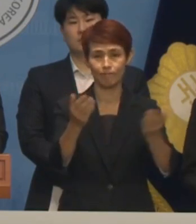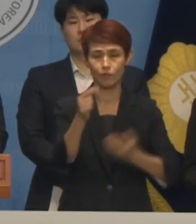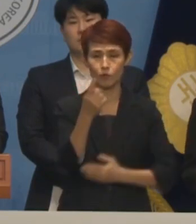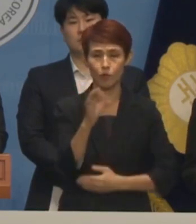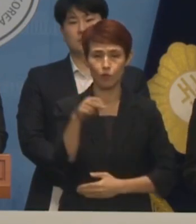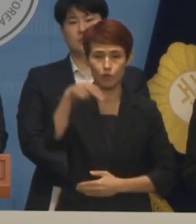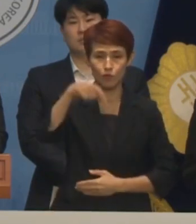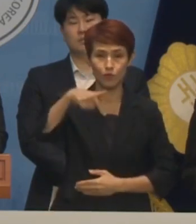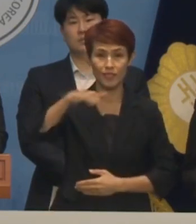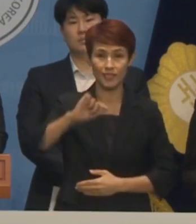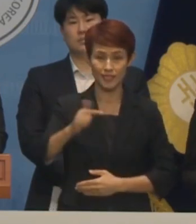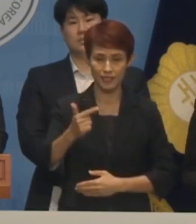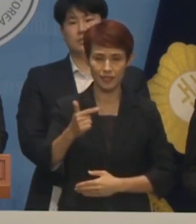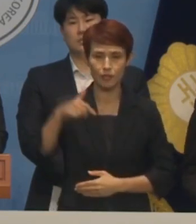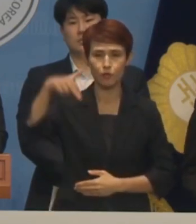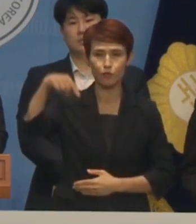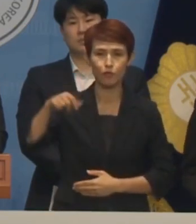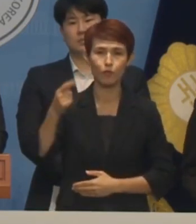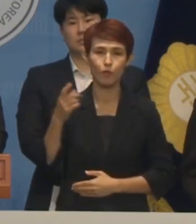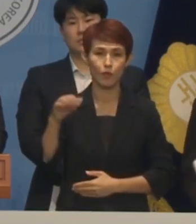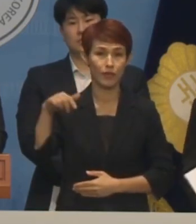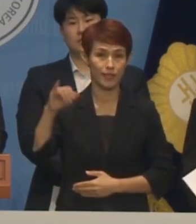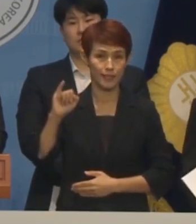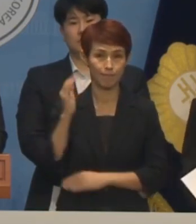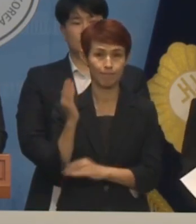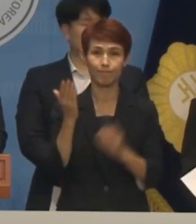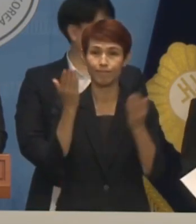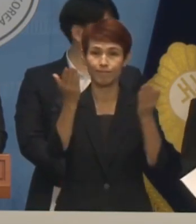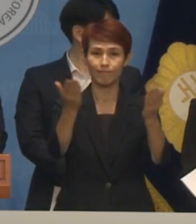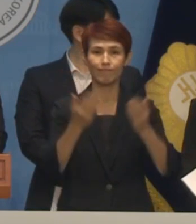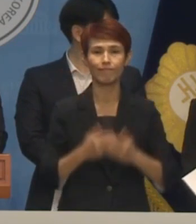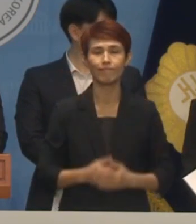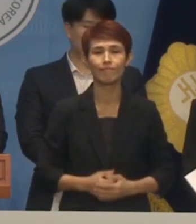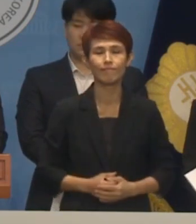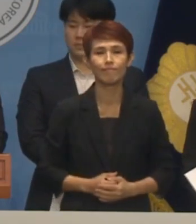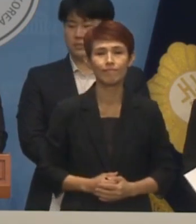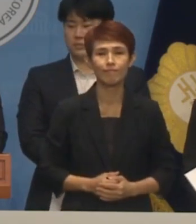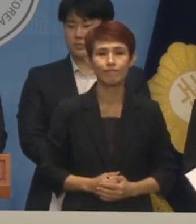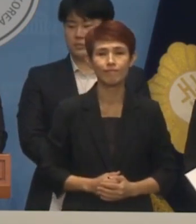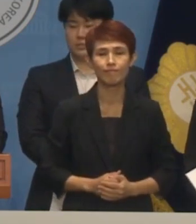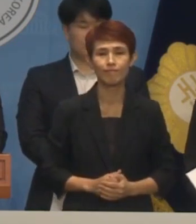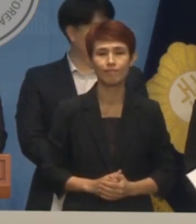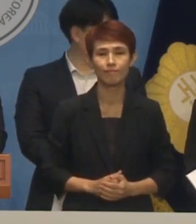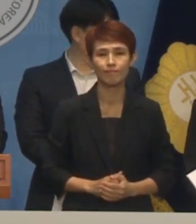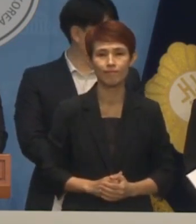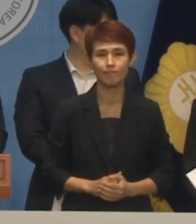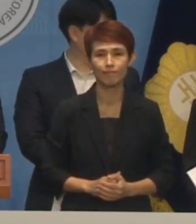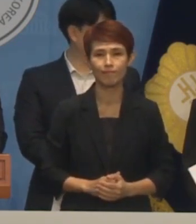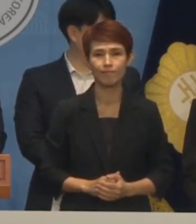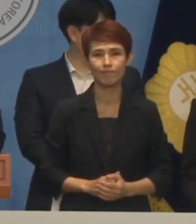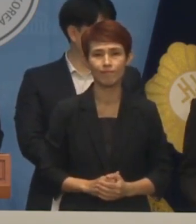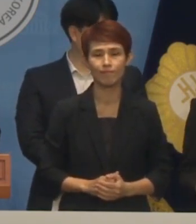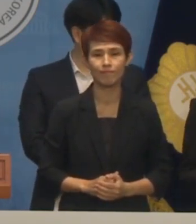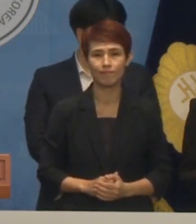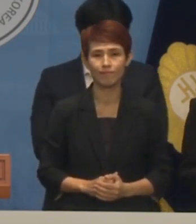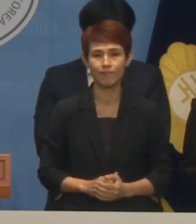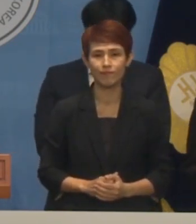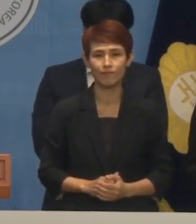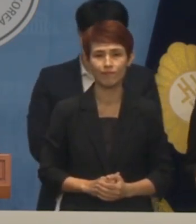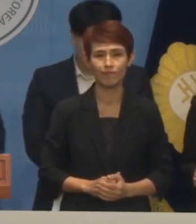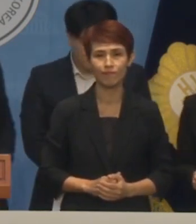홍수진 님 그리고 주홍비 님 순으로 모두 발언을 진행한 이후에 기자회견문을 낭독하도록 하겠습니다.